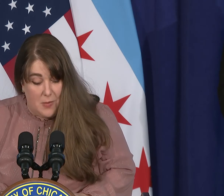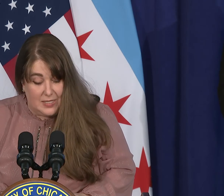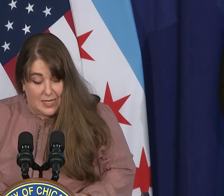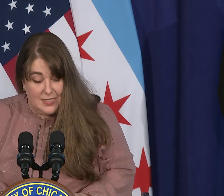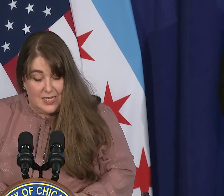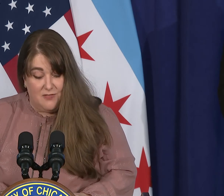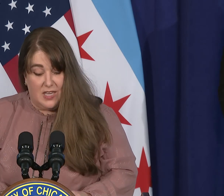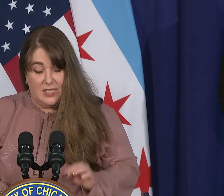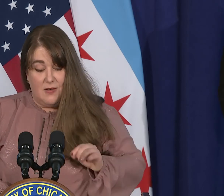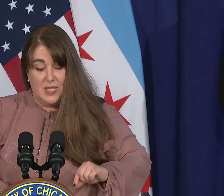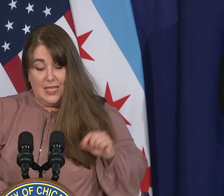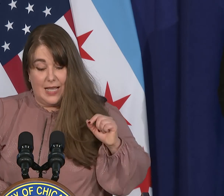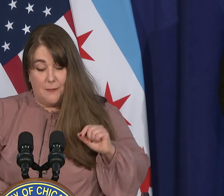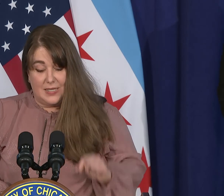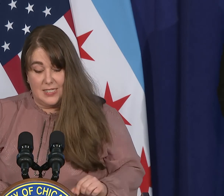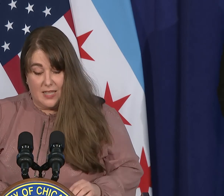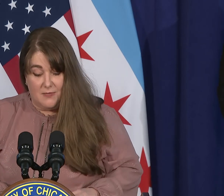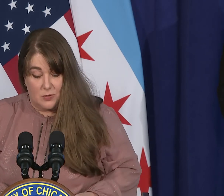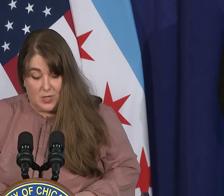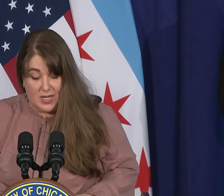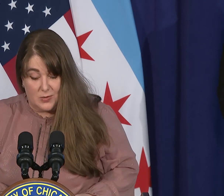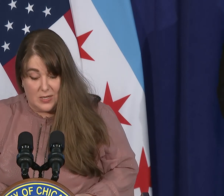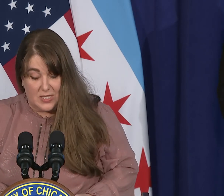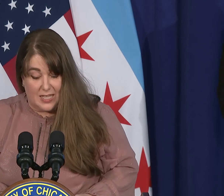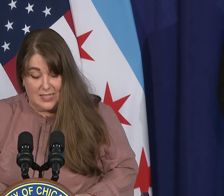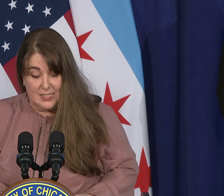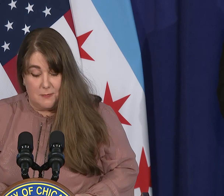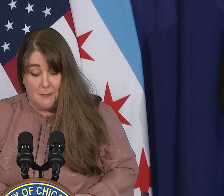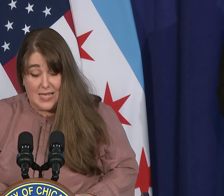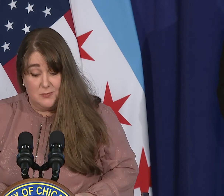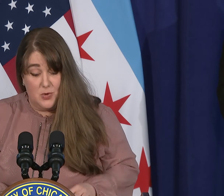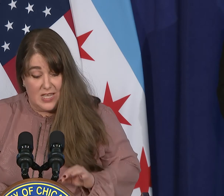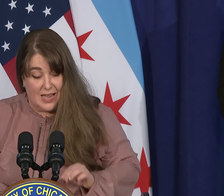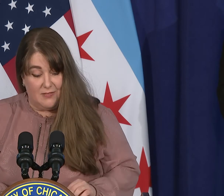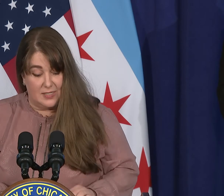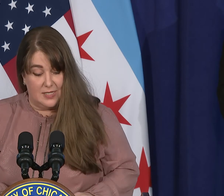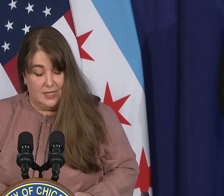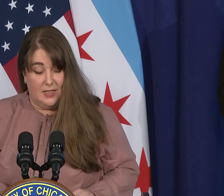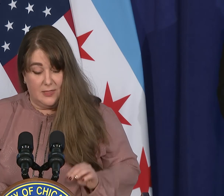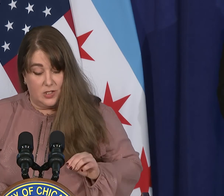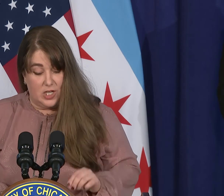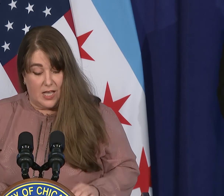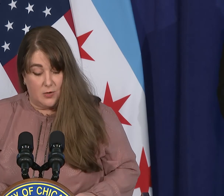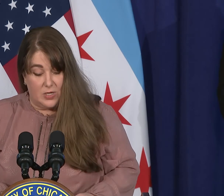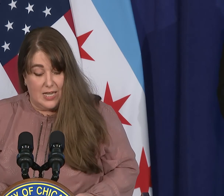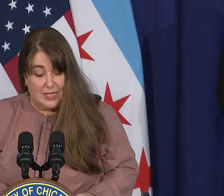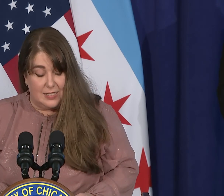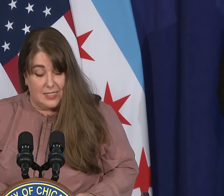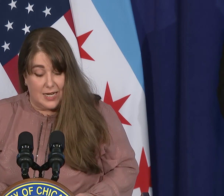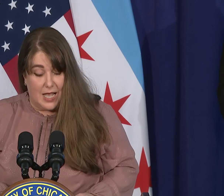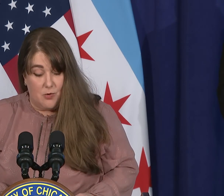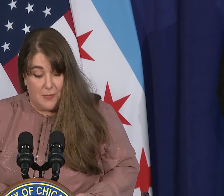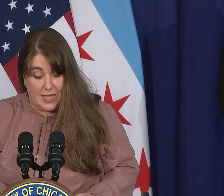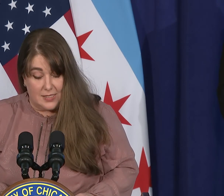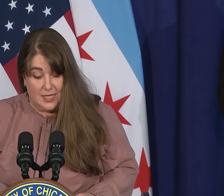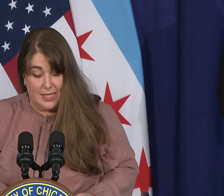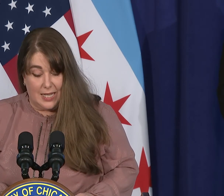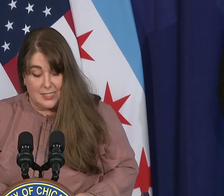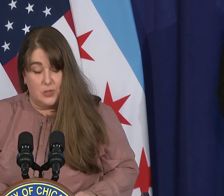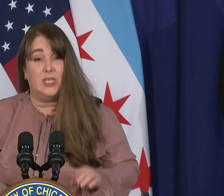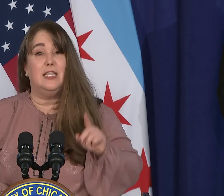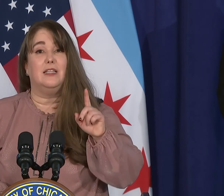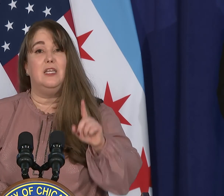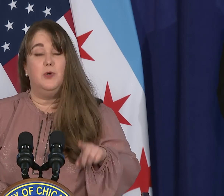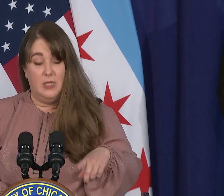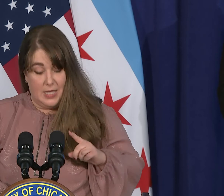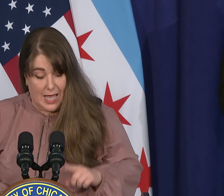Center aumentará significativamente la capacidad de vacunar a los habitantes más vulnerables de Chicago y garantizará aún más el